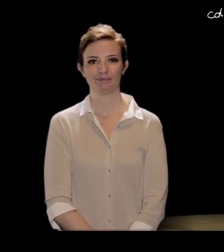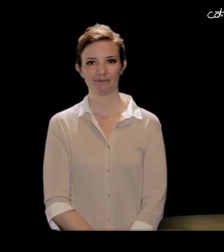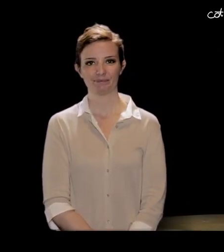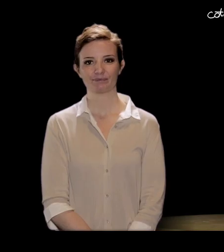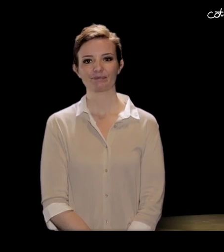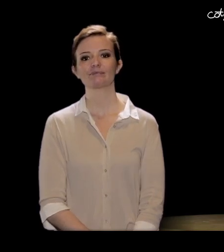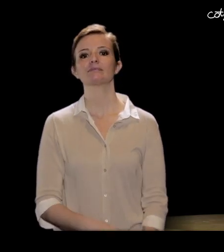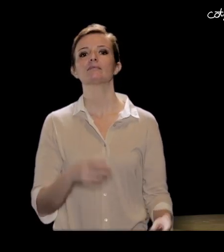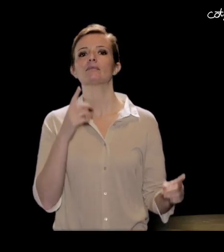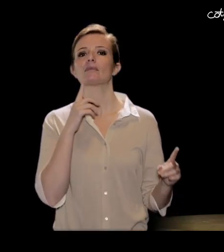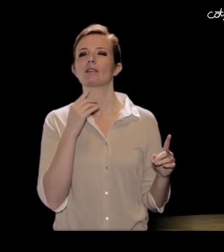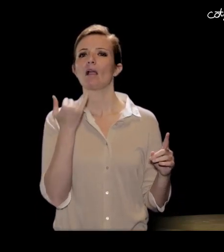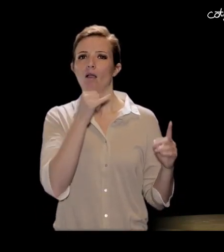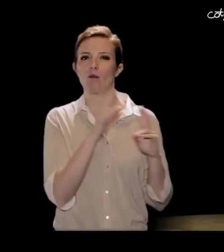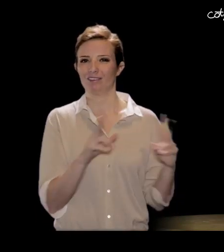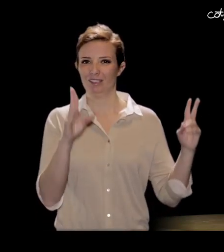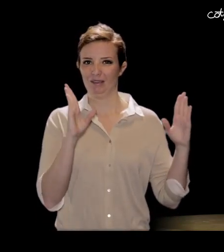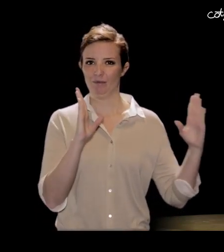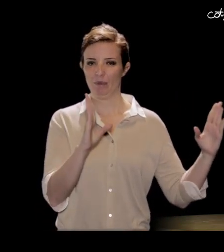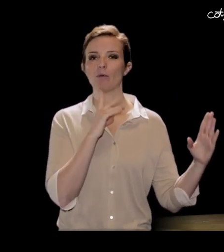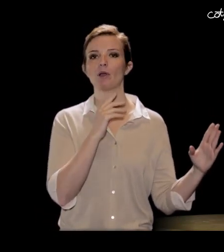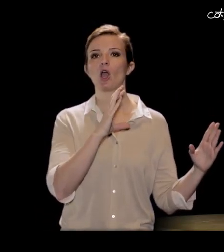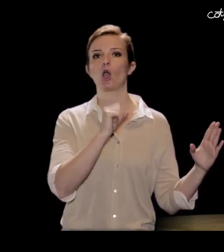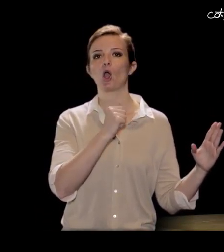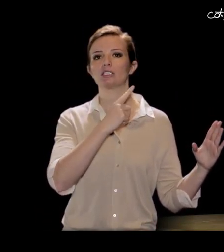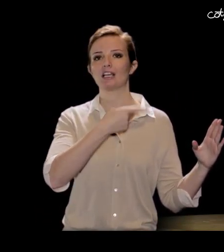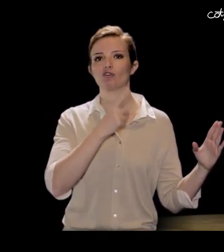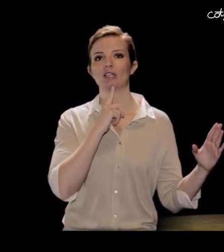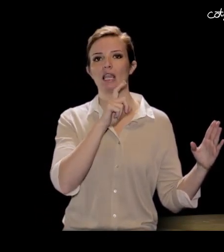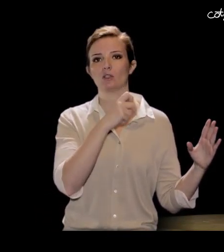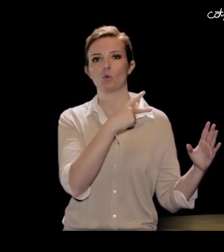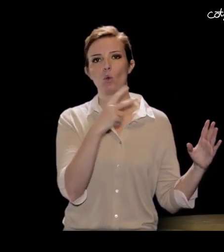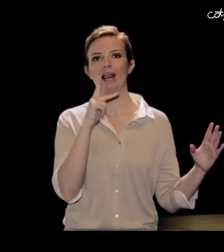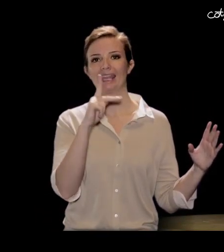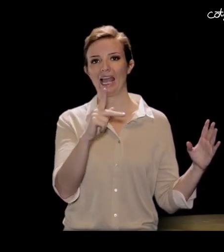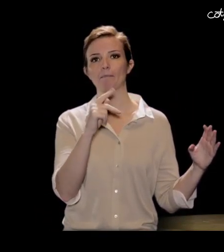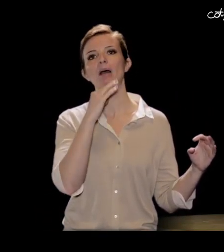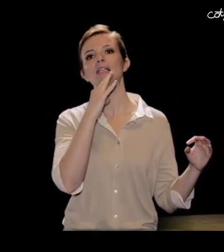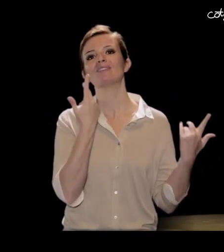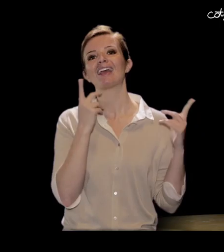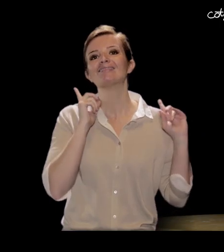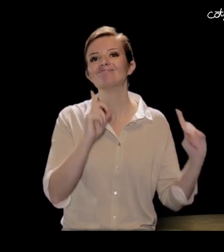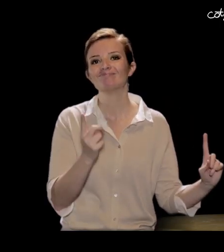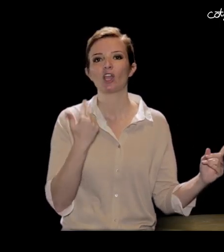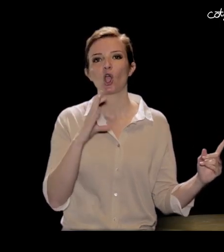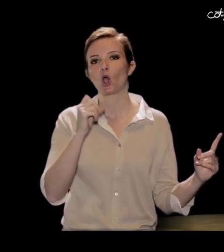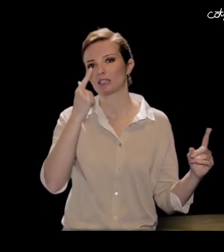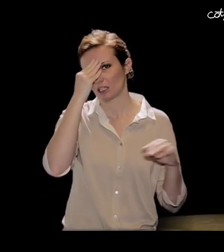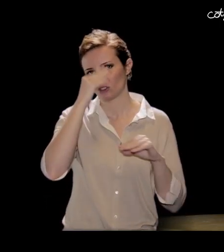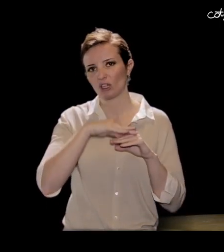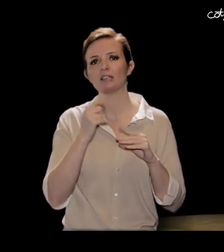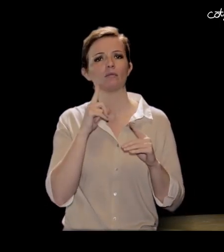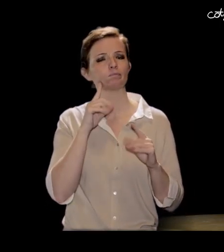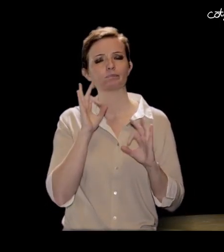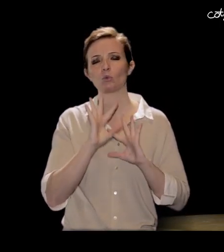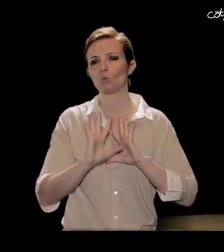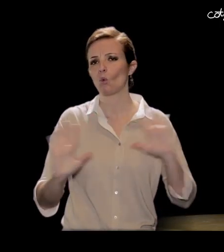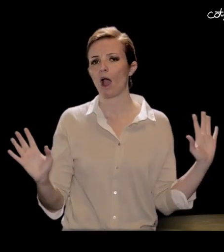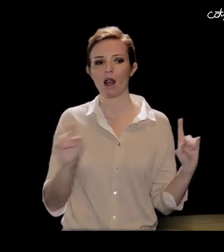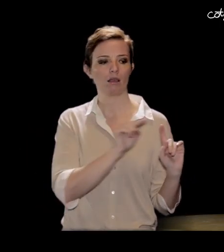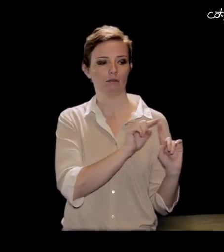Finiamo con la cotangente di x uguale k, quindi angoli aventi una data cotangente, il discorso ovviamente è sempre